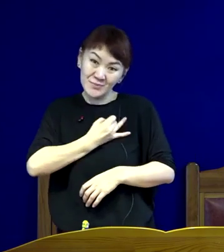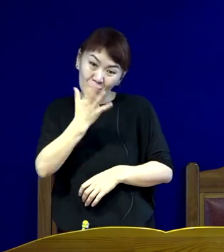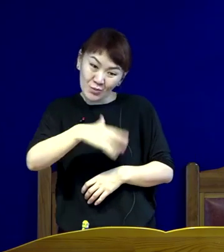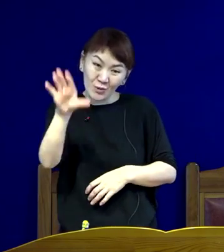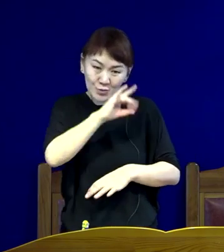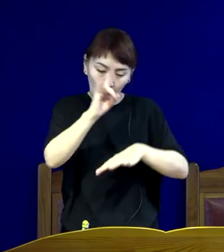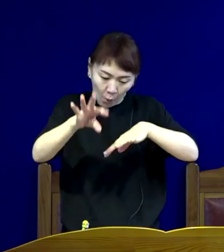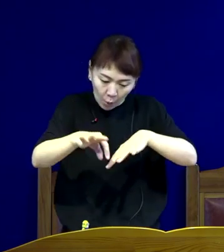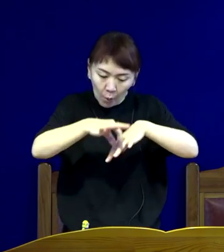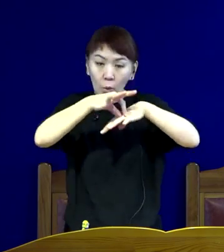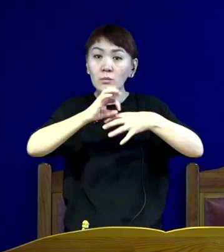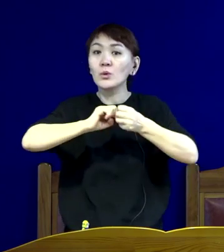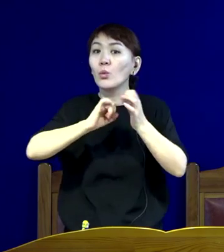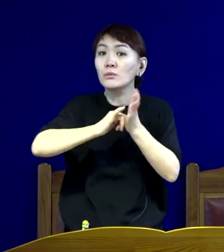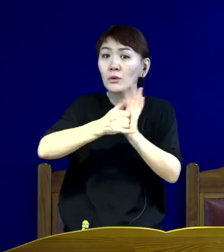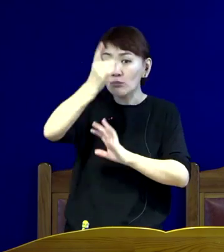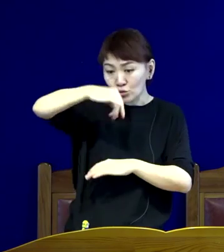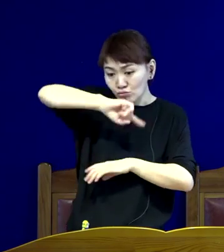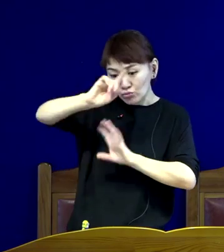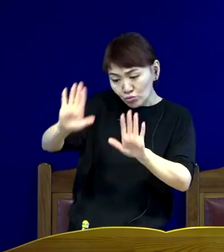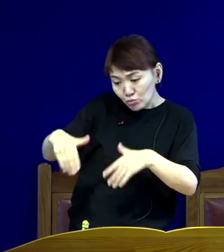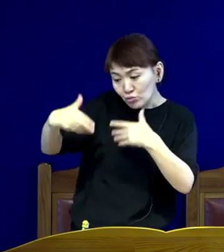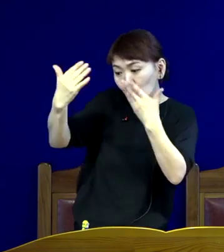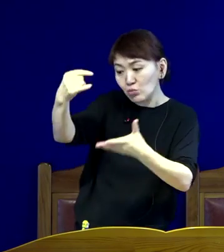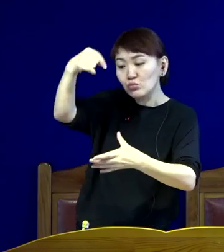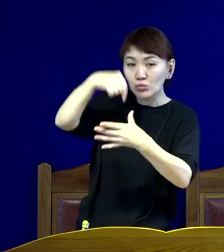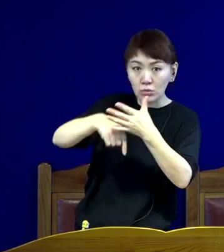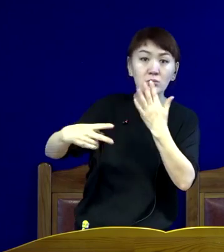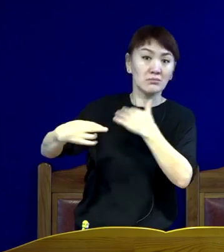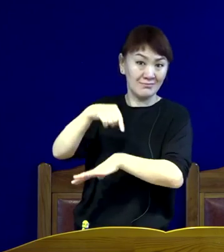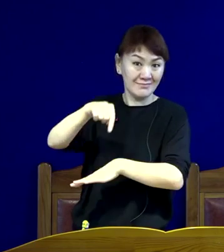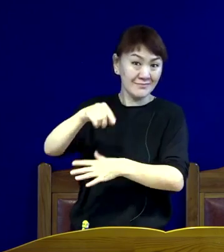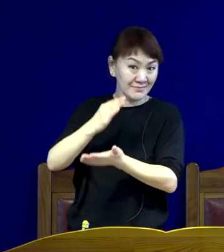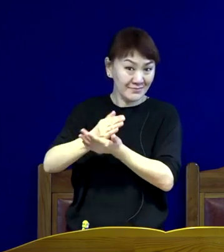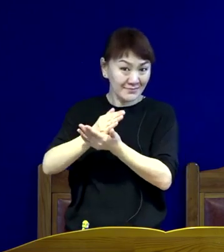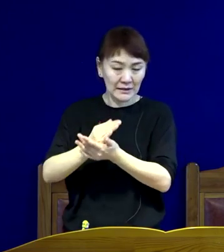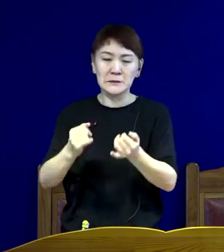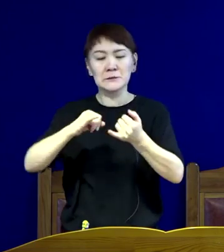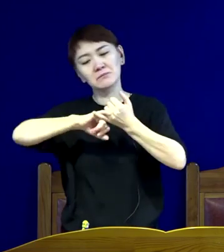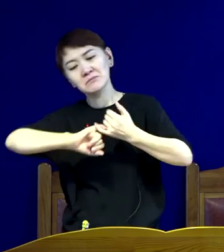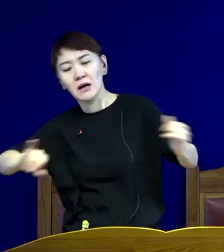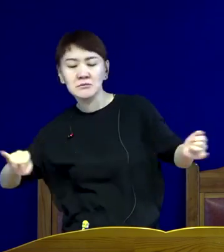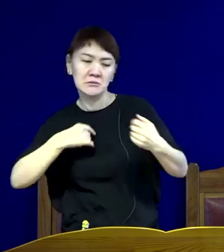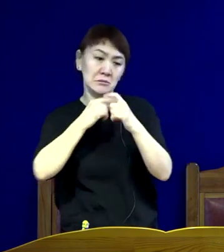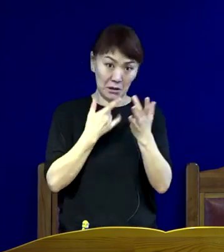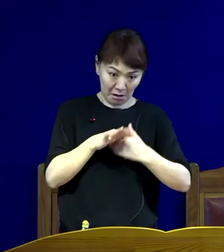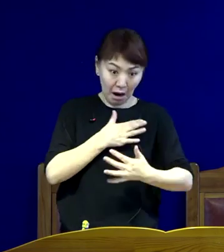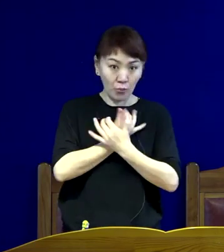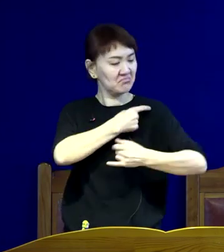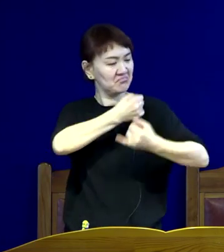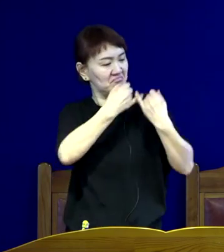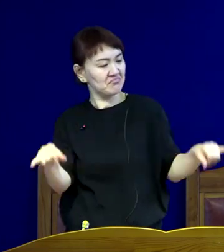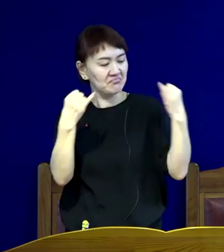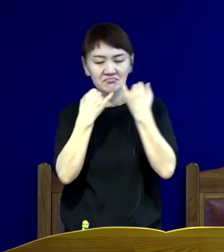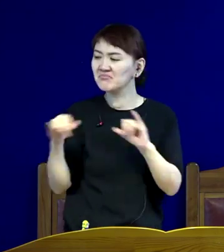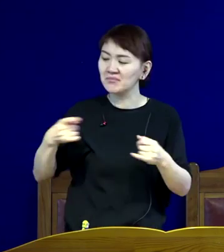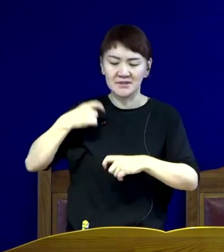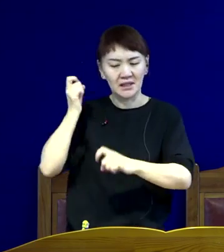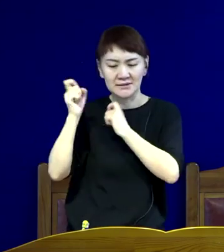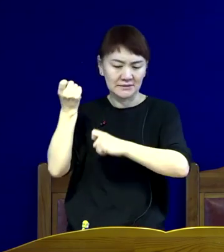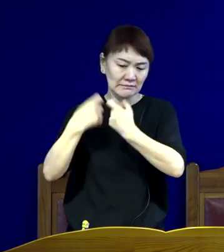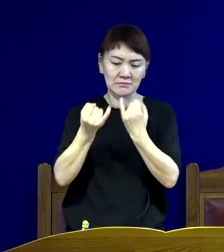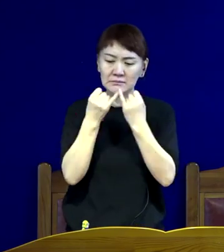нь Бурхны зөвшөөрөл дотор явагддаг зүйл учраас салах хахцах гэдэг зүйл байхгүй. Одоо л олон